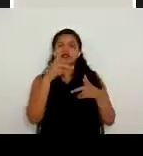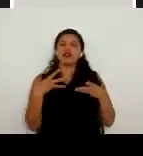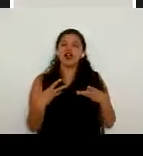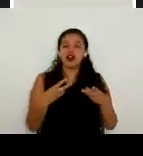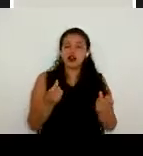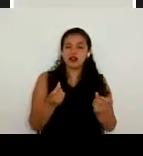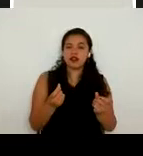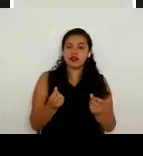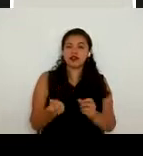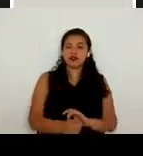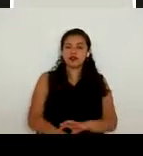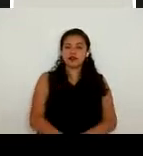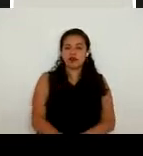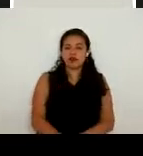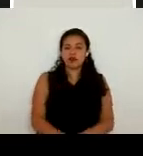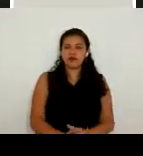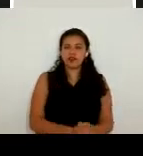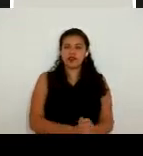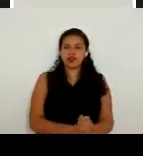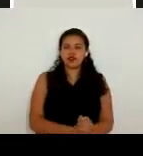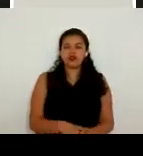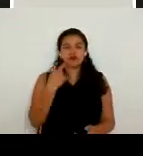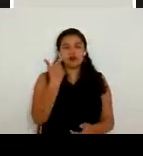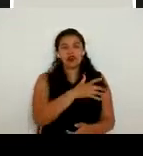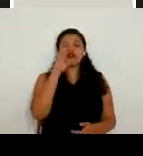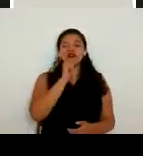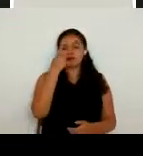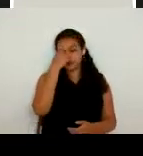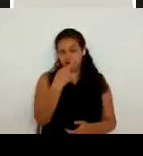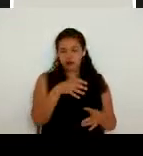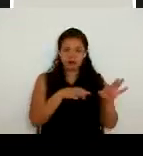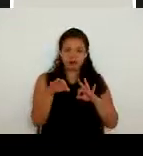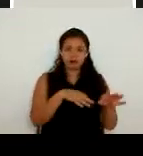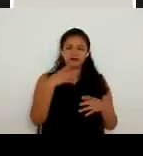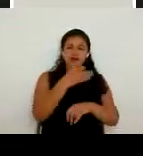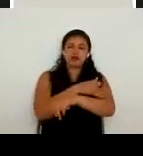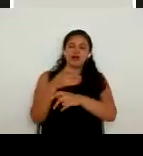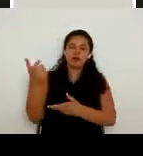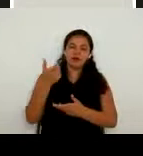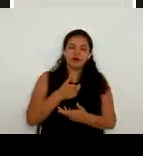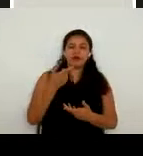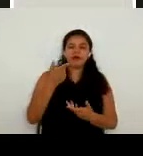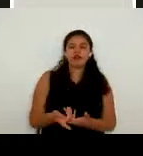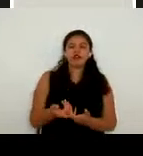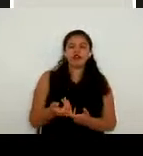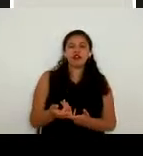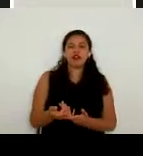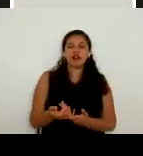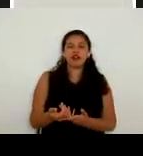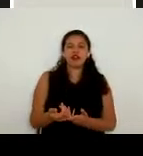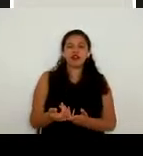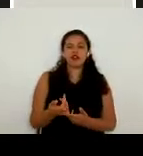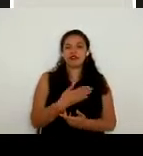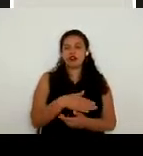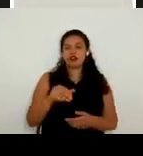de pues su empleo su ingreso familiar el ingreso familiar es de de otros